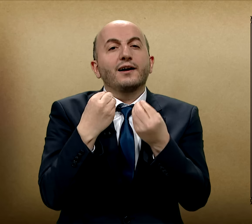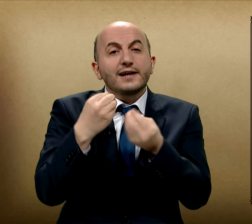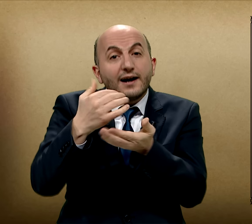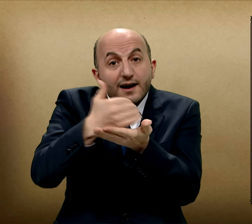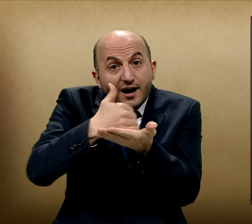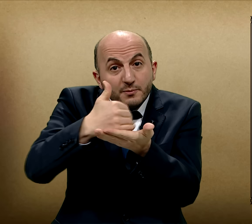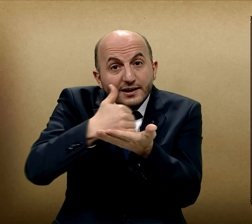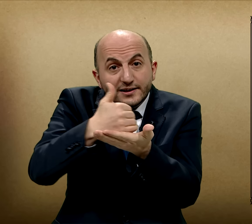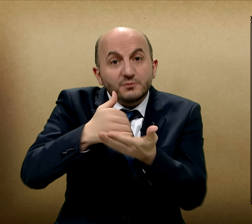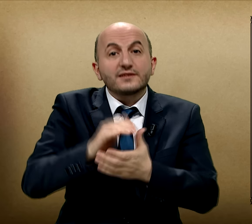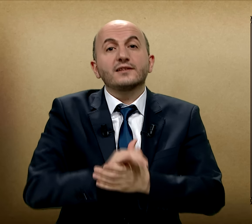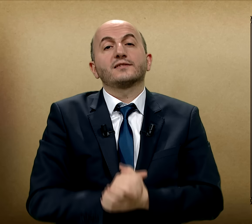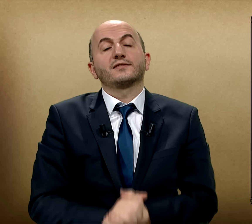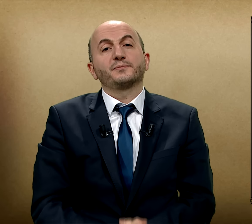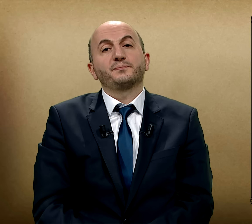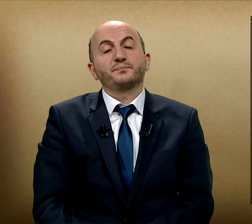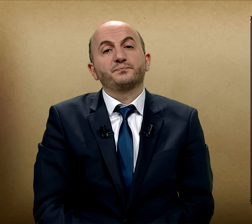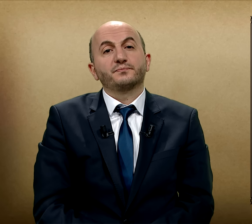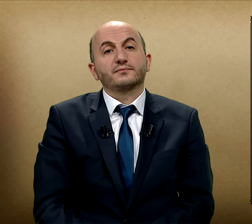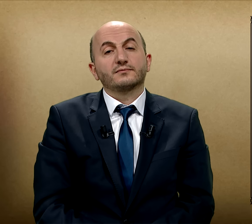salih amellerimizdir.